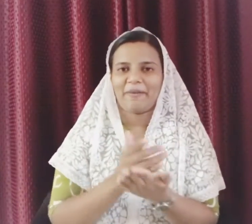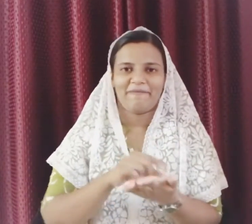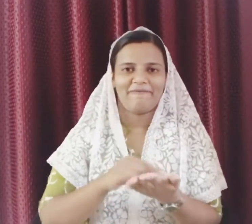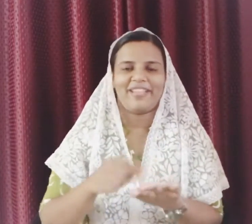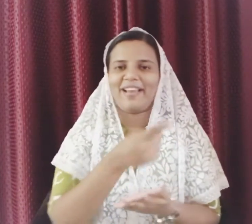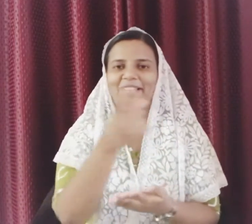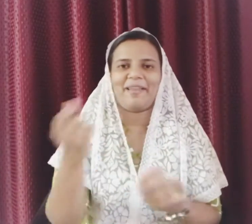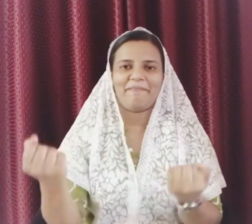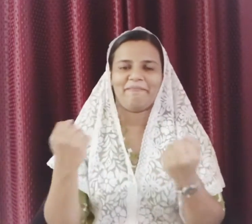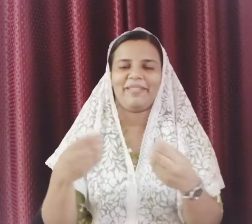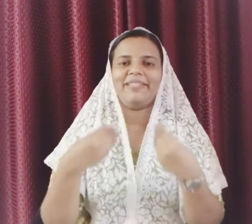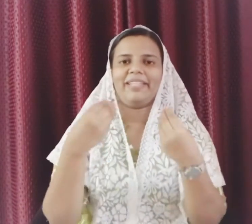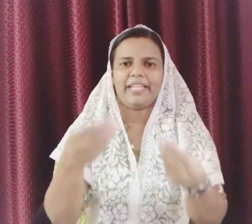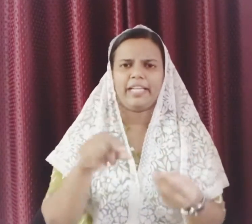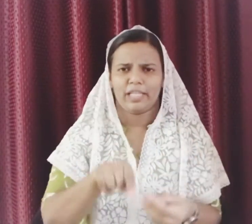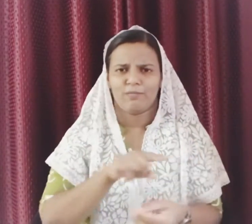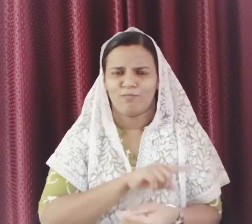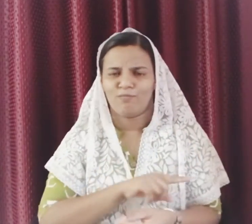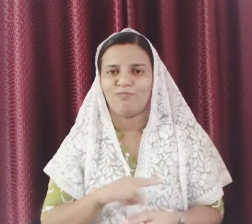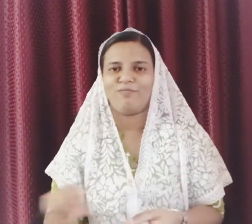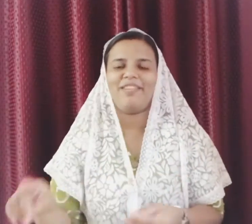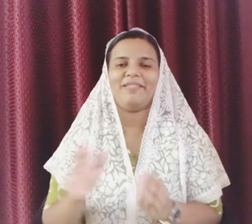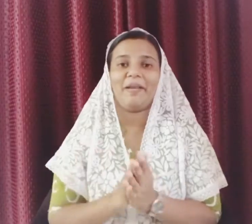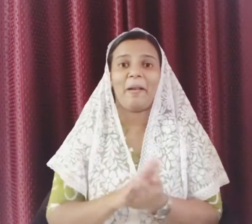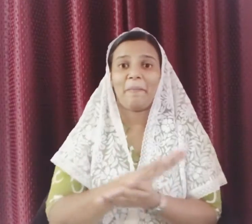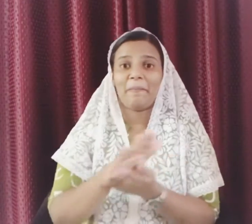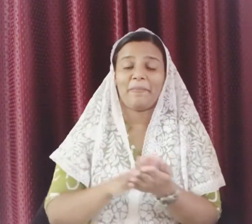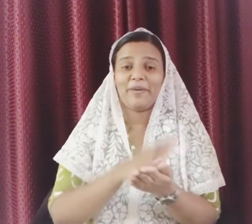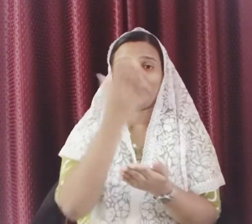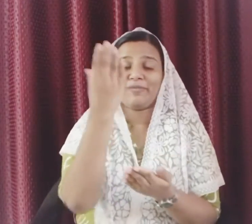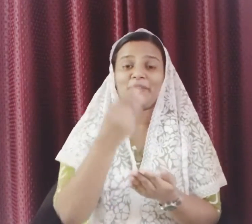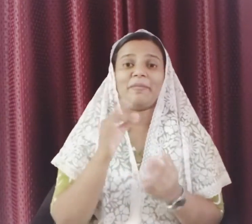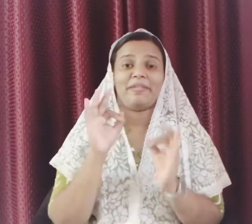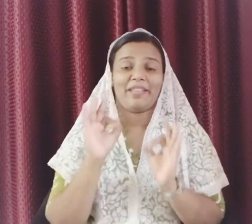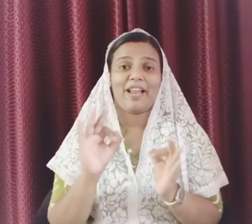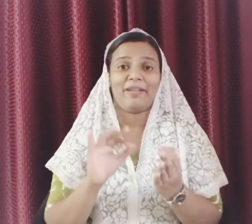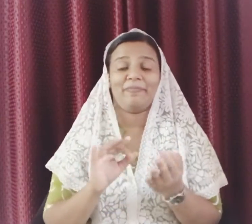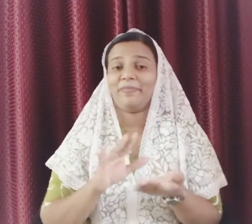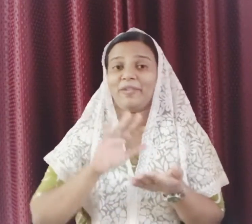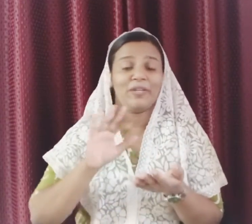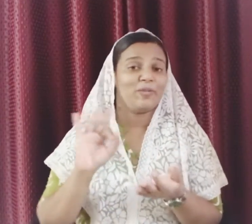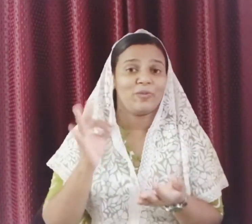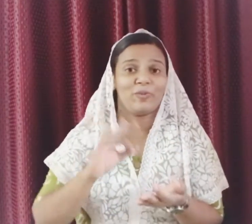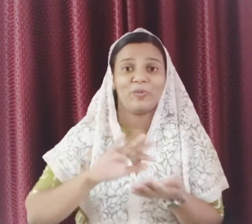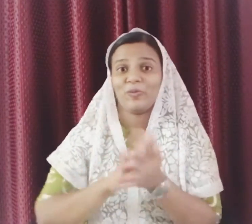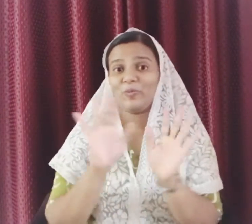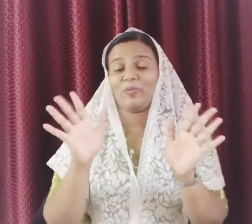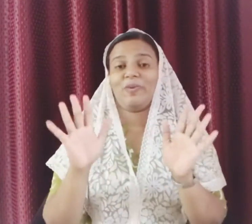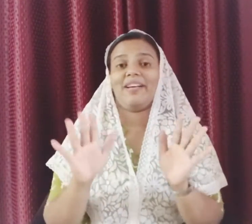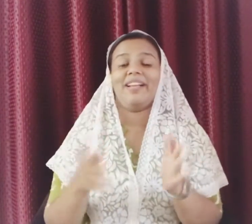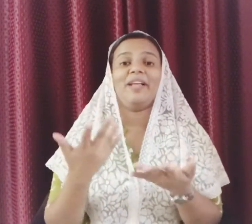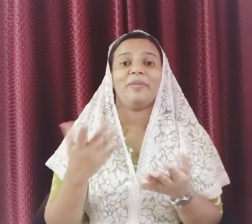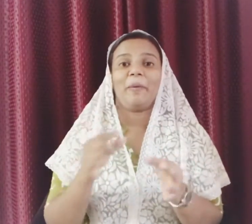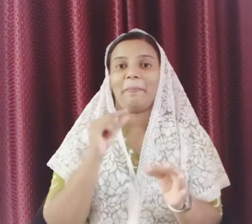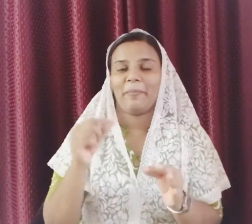നിങ്ങളെ ബലപ്പെടുത്തട്ടെ. ഈ വചനങ്ങളിലൂടെ ഇന്ന് മുതൽ പരിശുദ്ധാത്മാവുമായിട്ടുള്ള ഒരു സൂപ്പർ നാച്ചുറൽ ഫെലോഷിപ്പിലേക്ക് വരുവാൻ, ആ പൗലോസ്